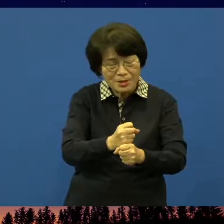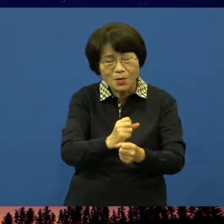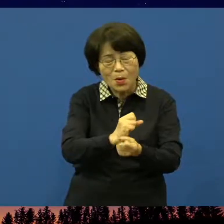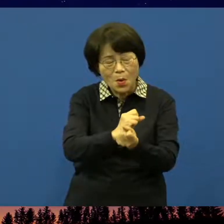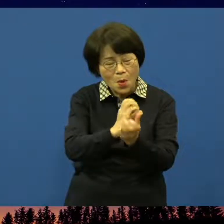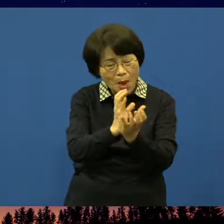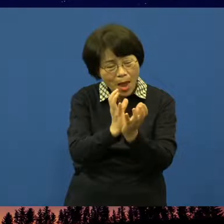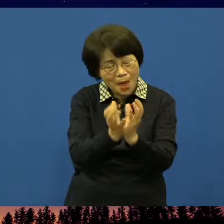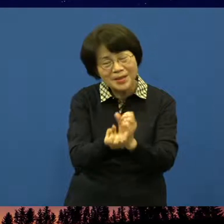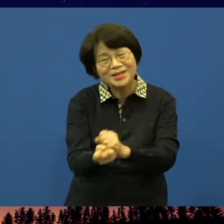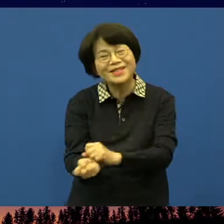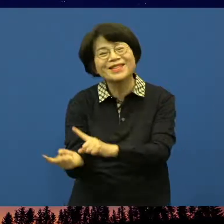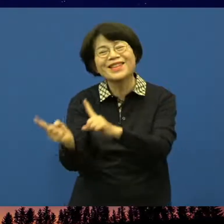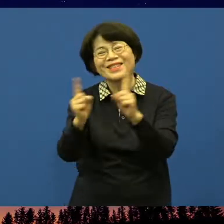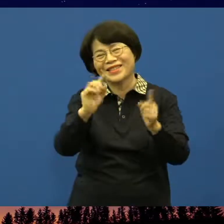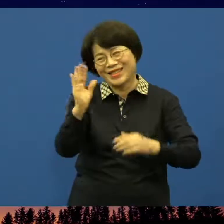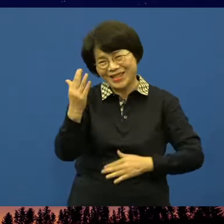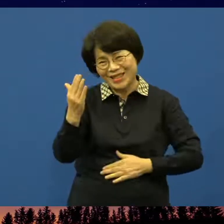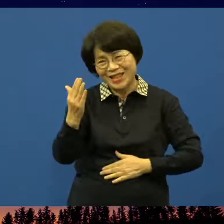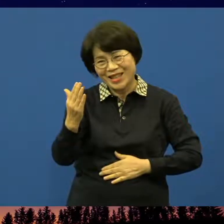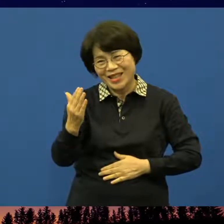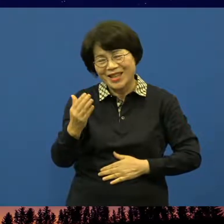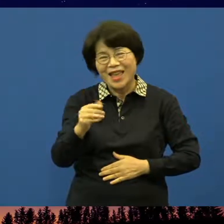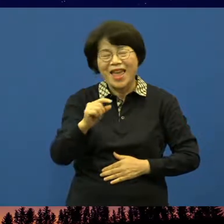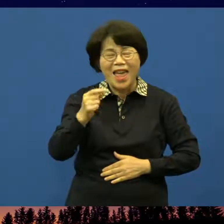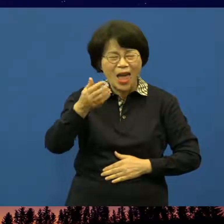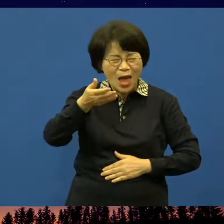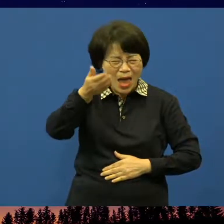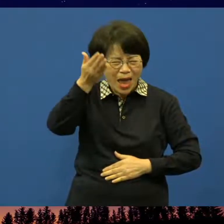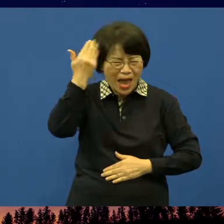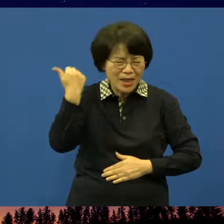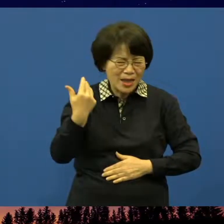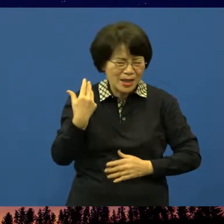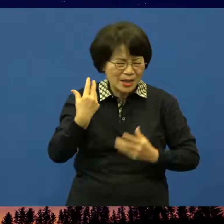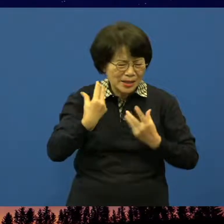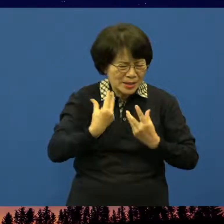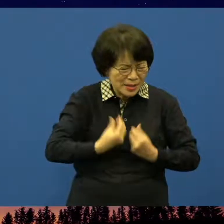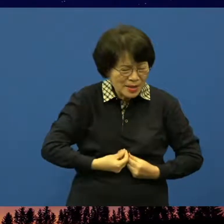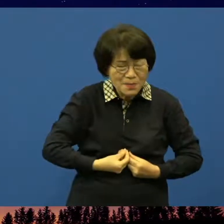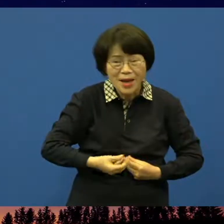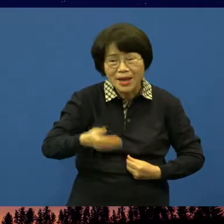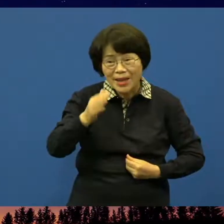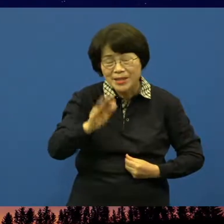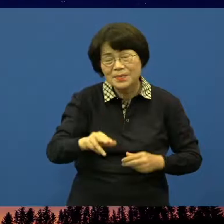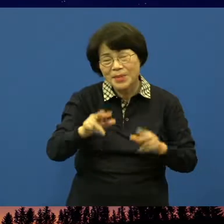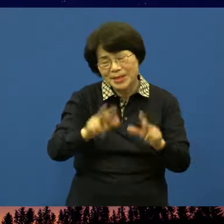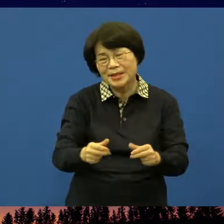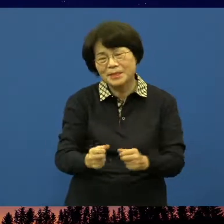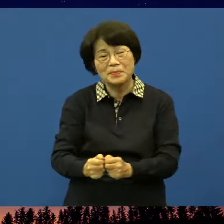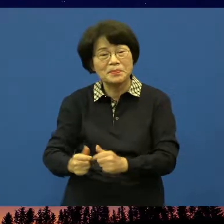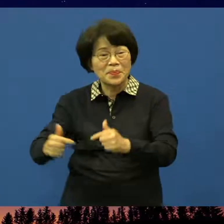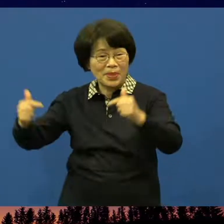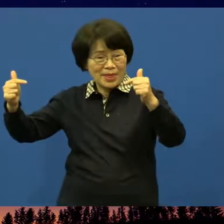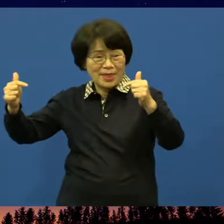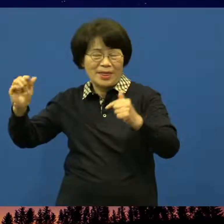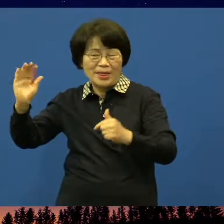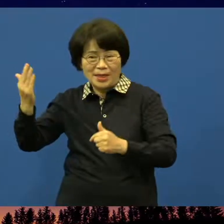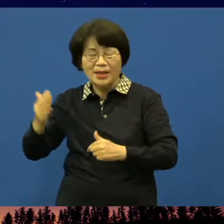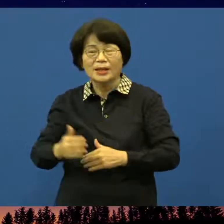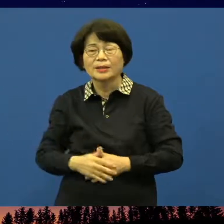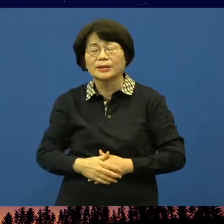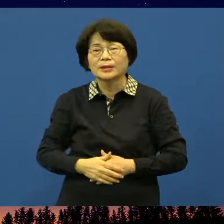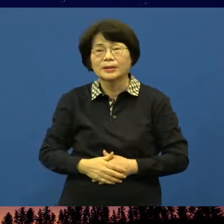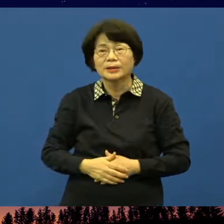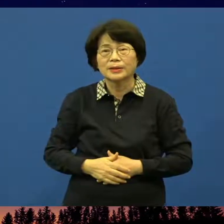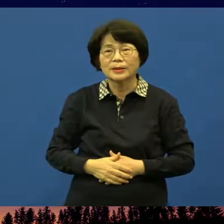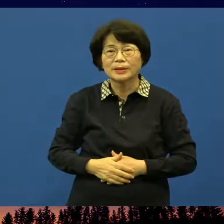옛날에는 이렇게 바닥을 긁던 인생에 이제는 풍성한 삶을 살게 하시는 그런 역사가 일어나게 한다는 거죠. 그래서 여러분,